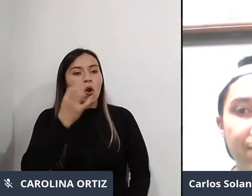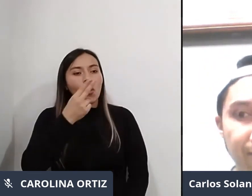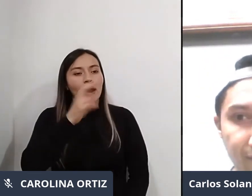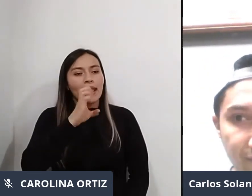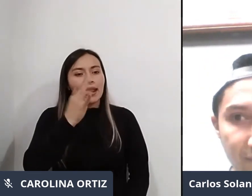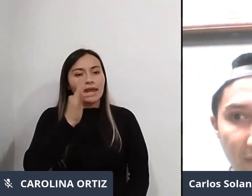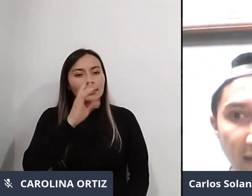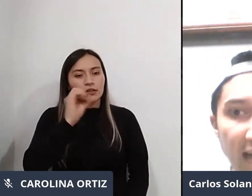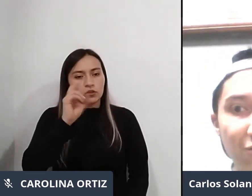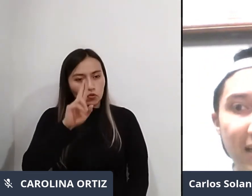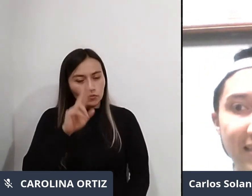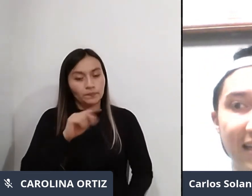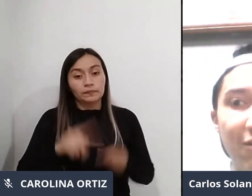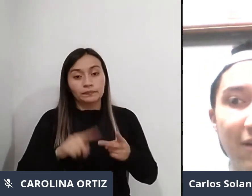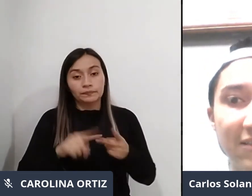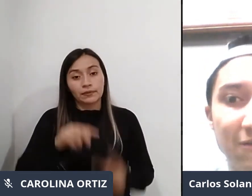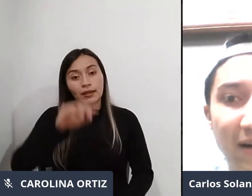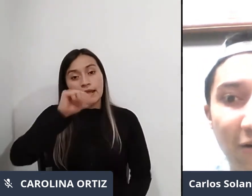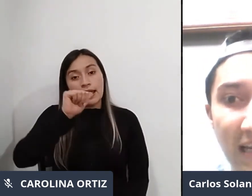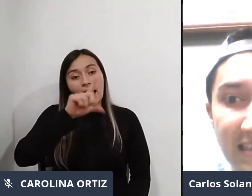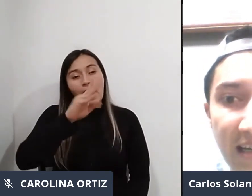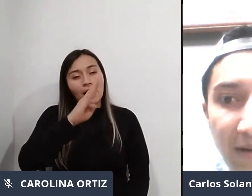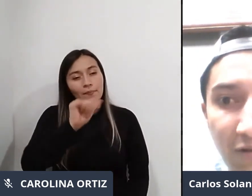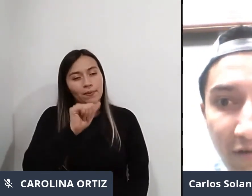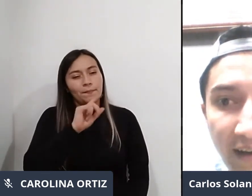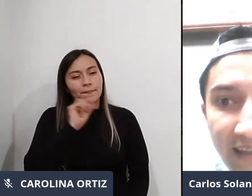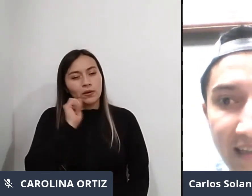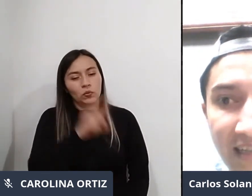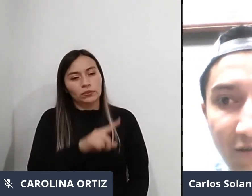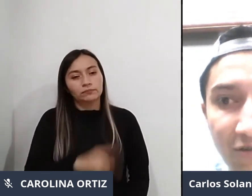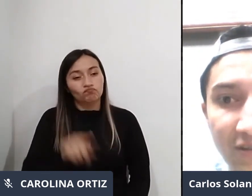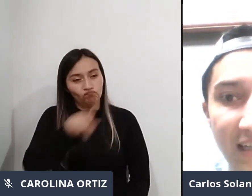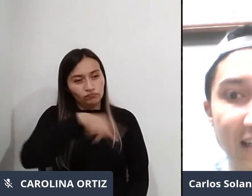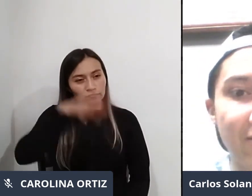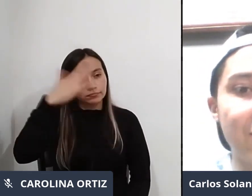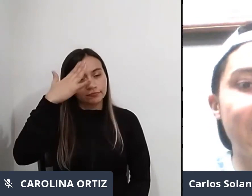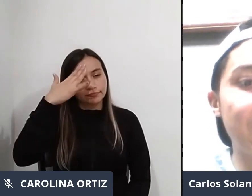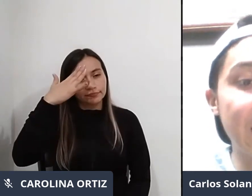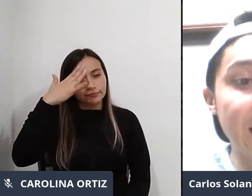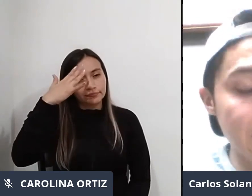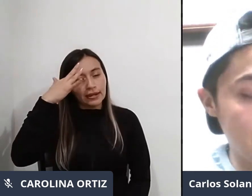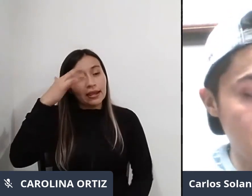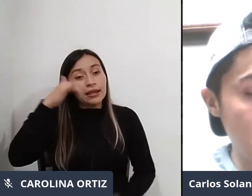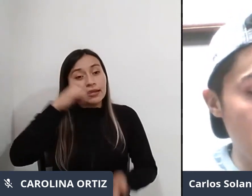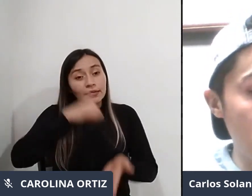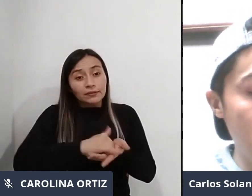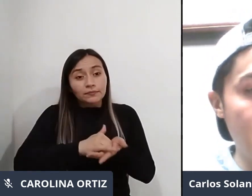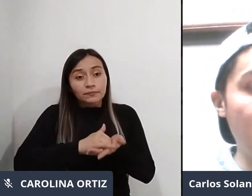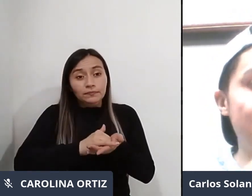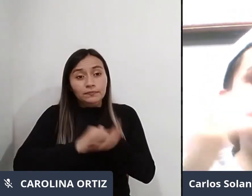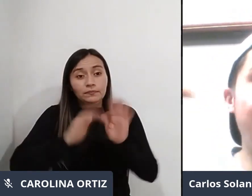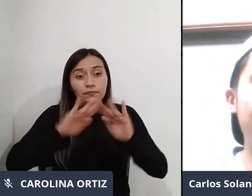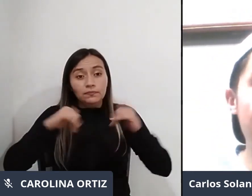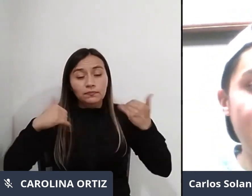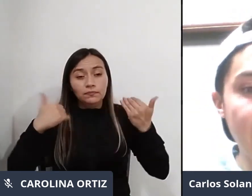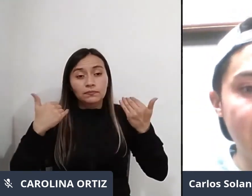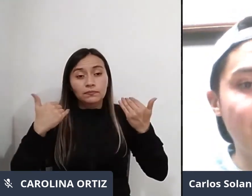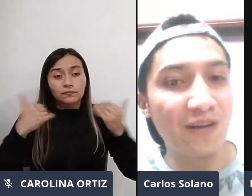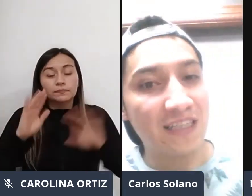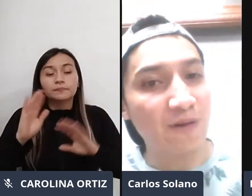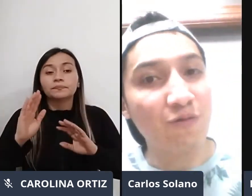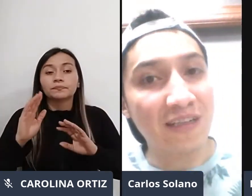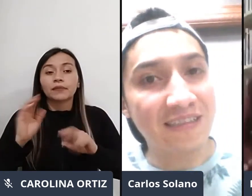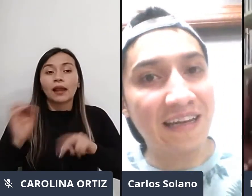pregunta, ¿creen ustedes que la educación bajo el aislamiento afecta al desarrollo social de los niños y niñas? Vamos a hablar aquí también,